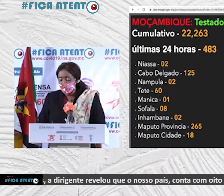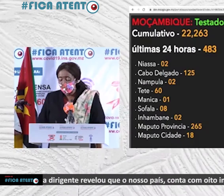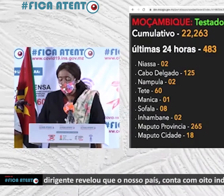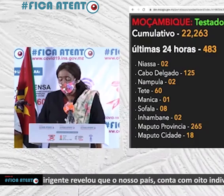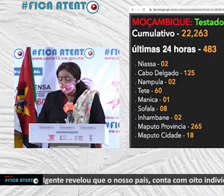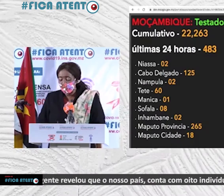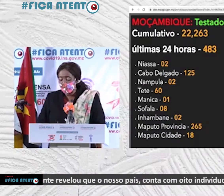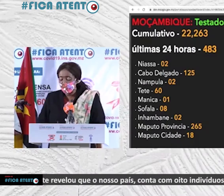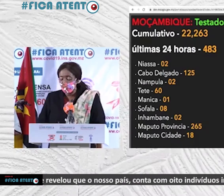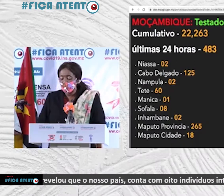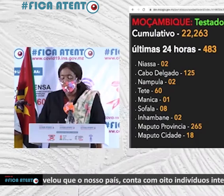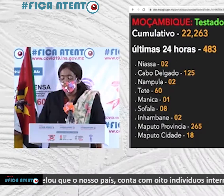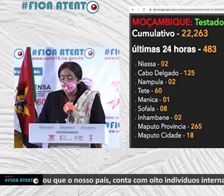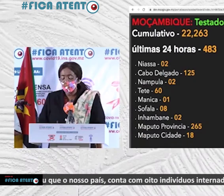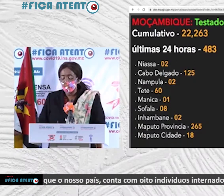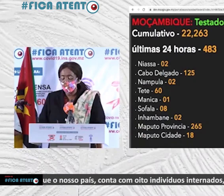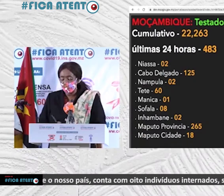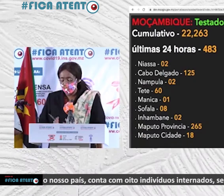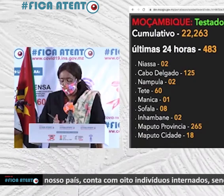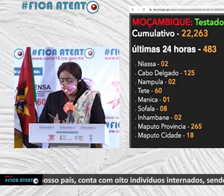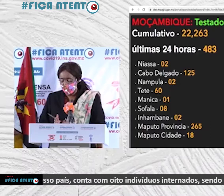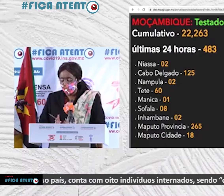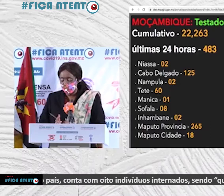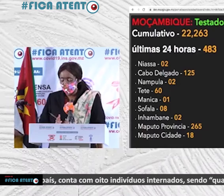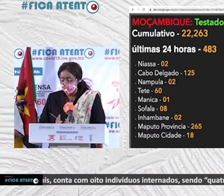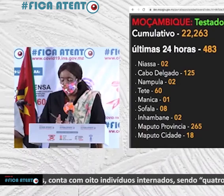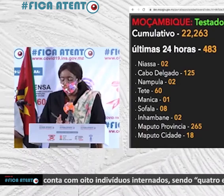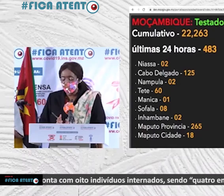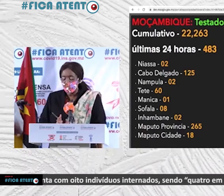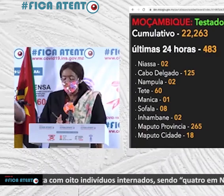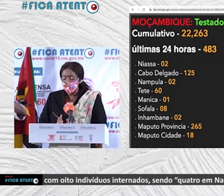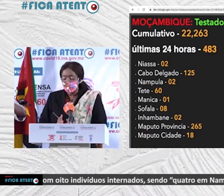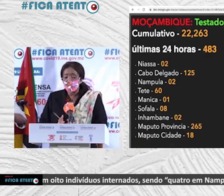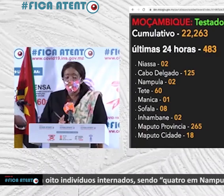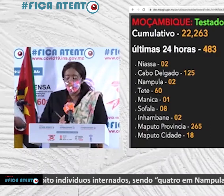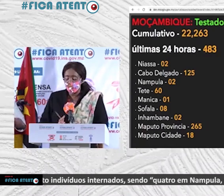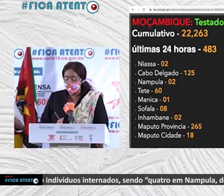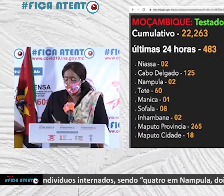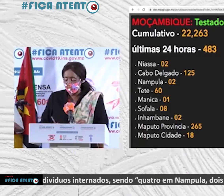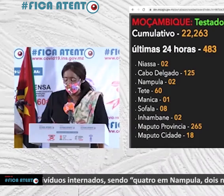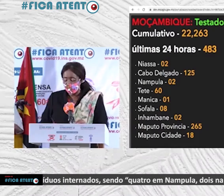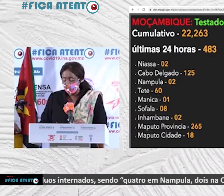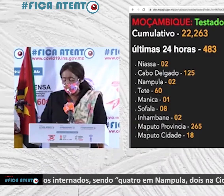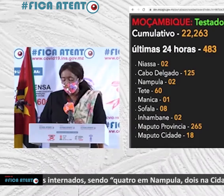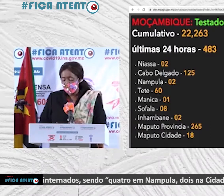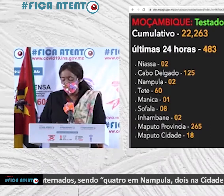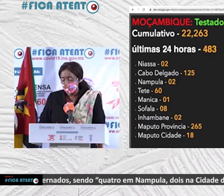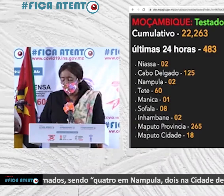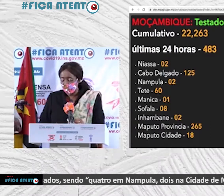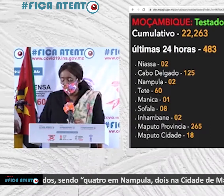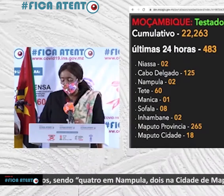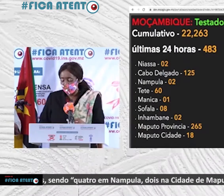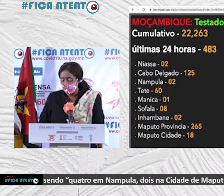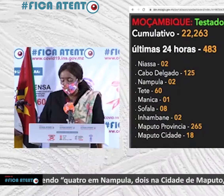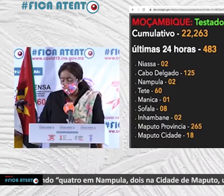Das amostras testadas nas últimas 24 horas, em termos de proveniência, gostaríamos de partilhar que da